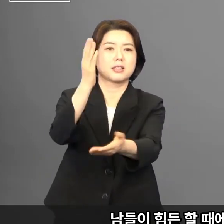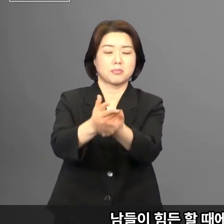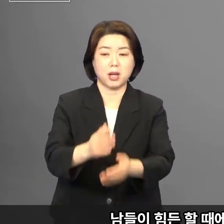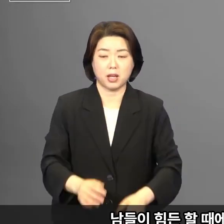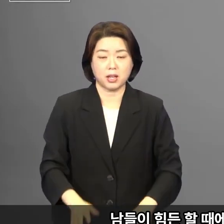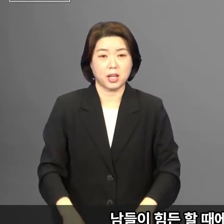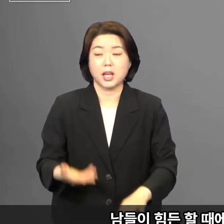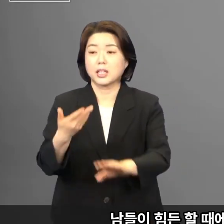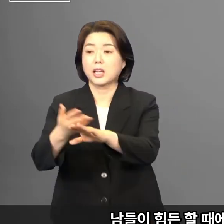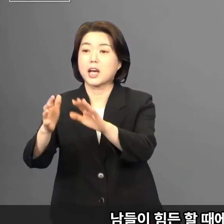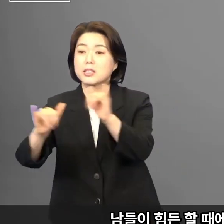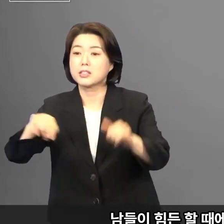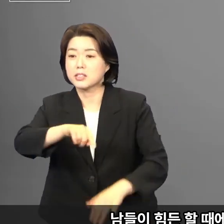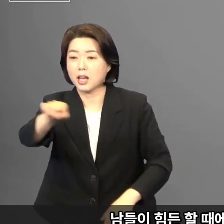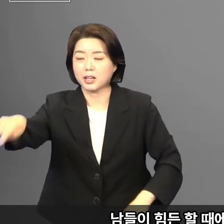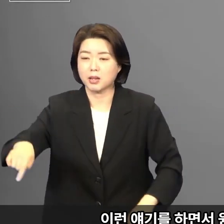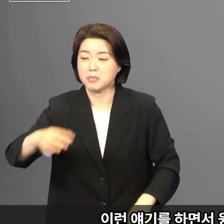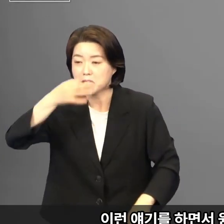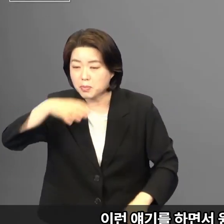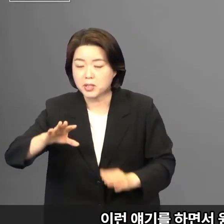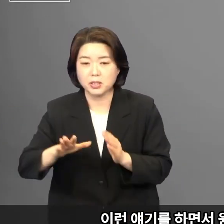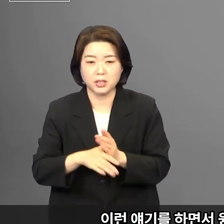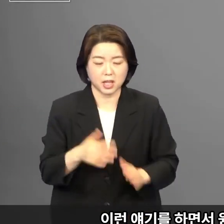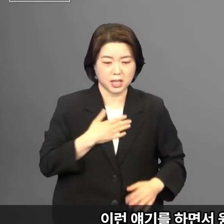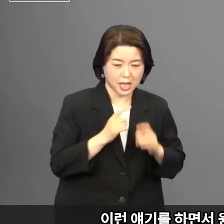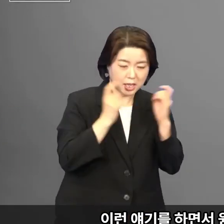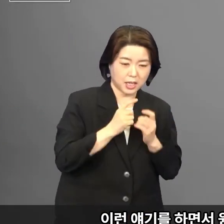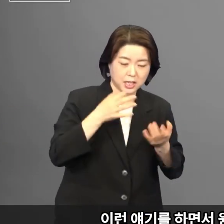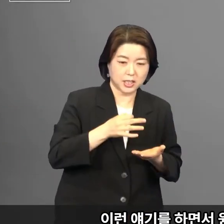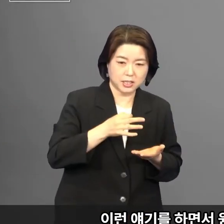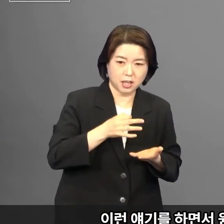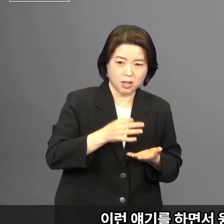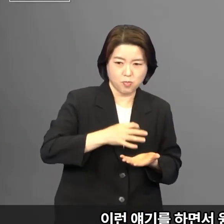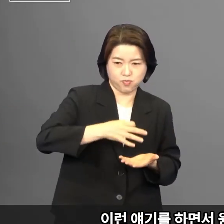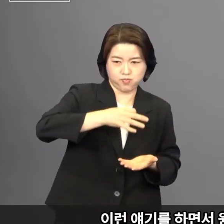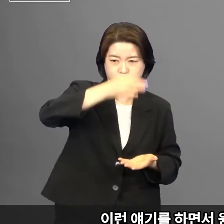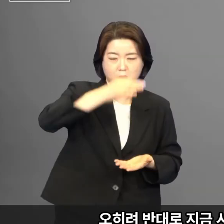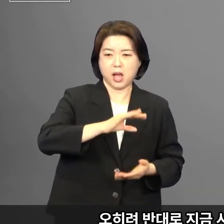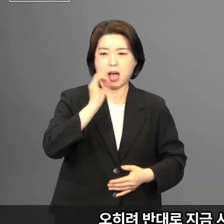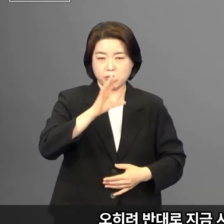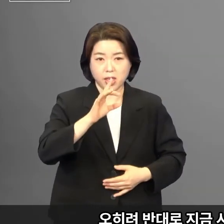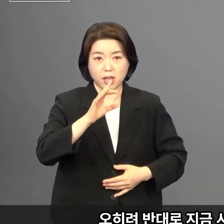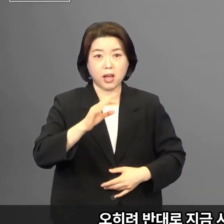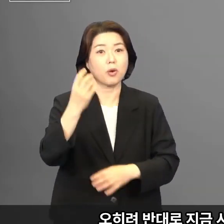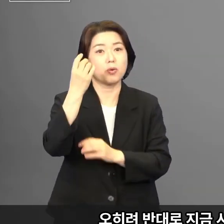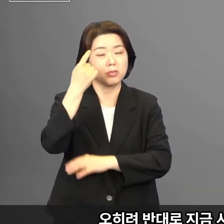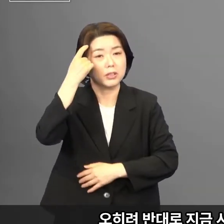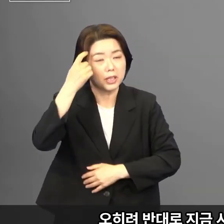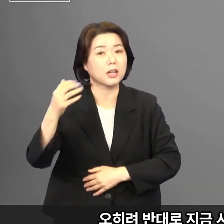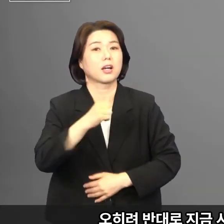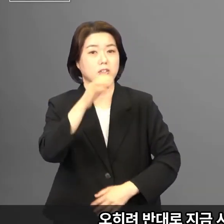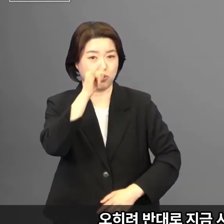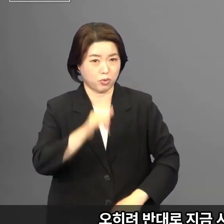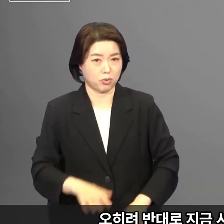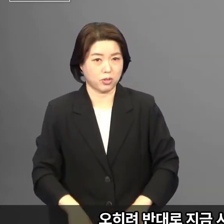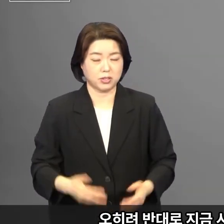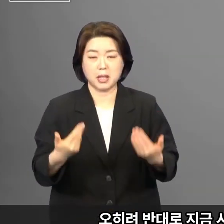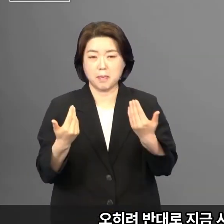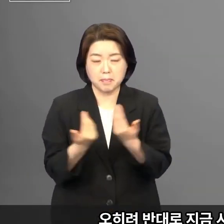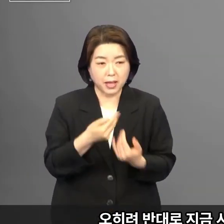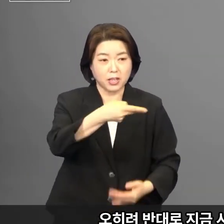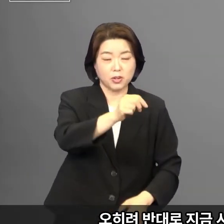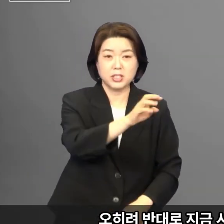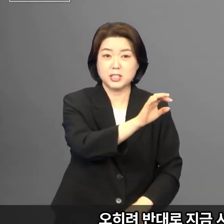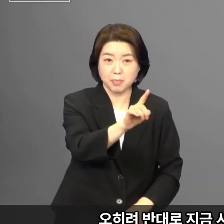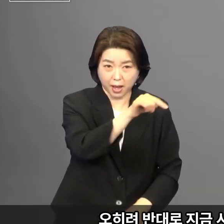힘들어할 때에 재산을 불리는 거 아니다, 이런 얘기를 하면서 원칙을 지켜나갔다고 하는데, 오히려 반대로 지금 시바는